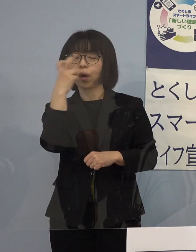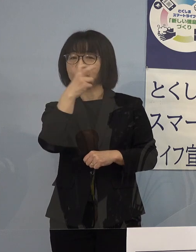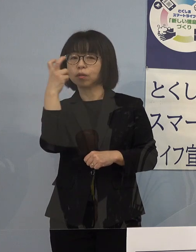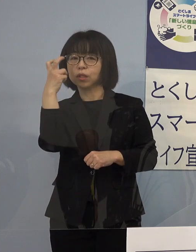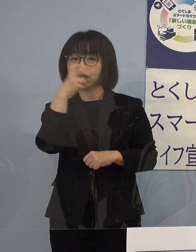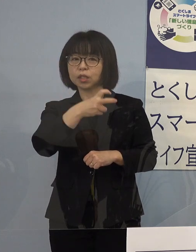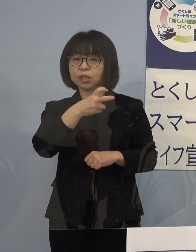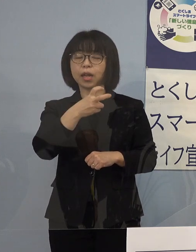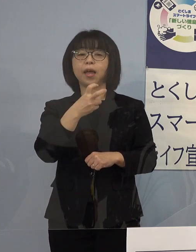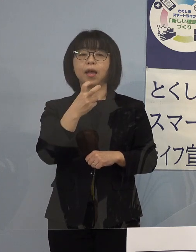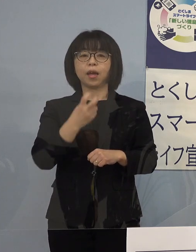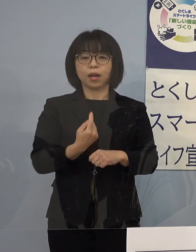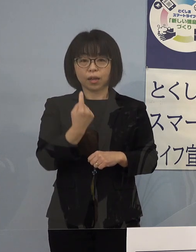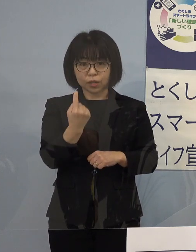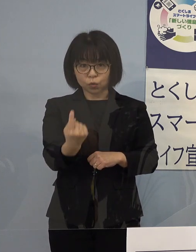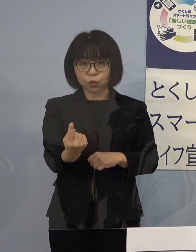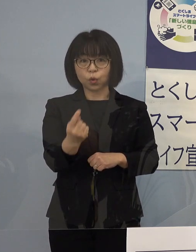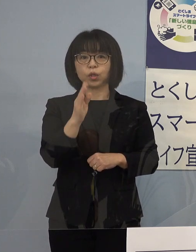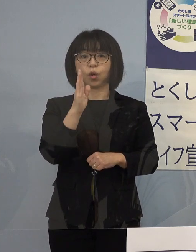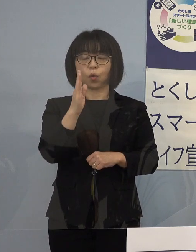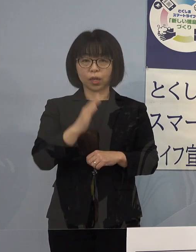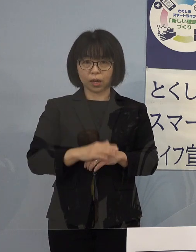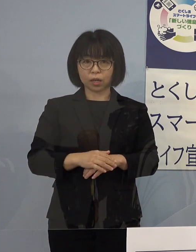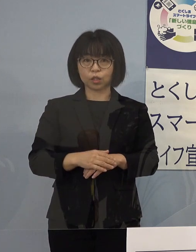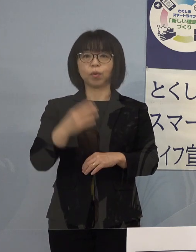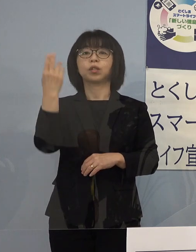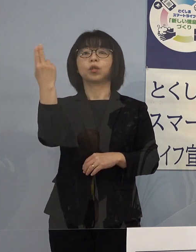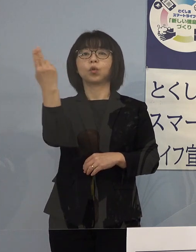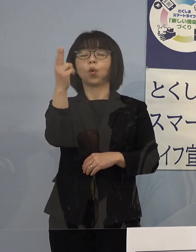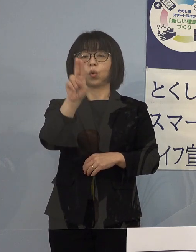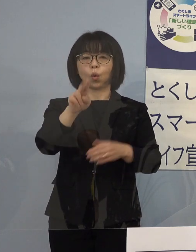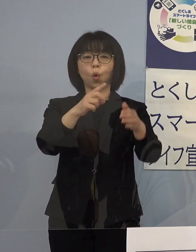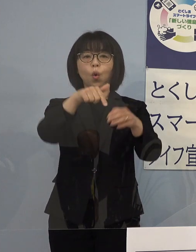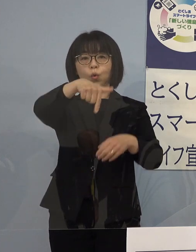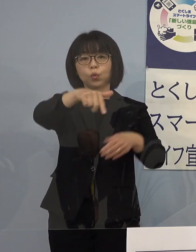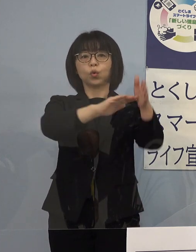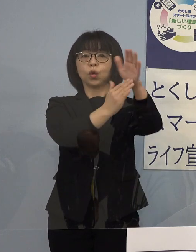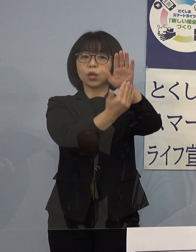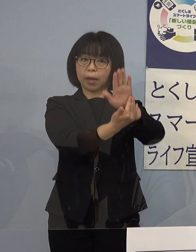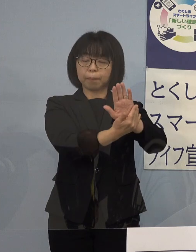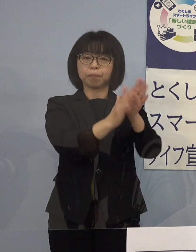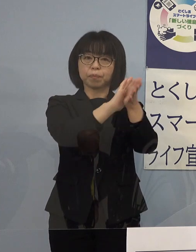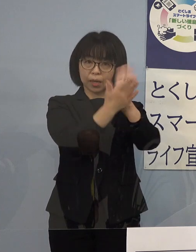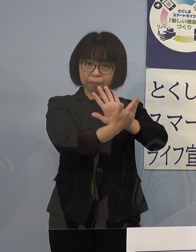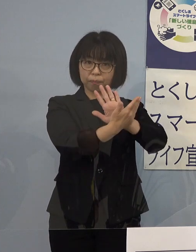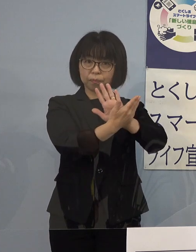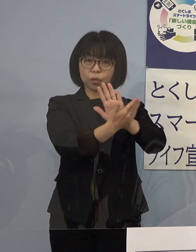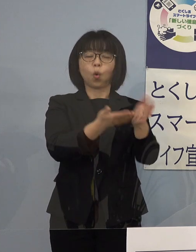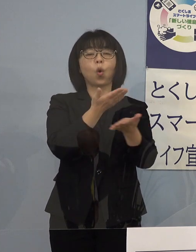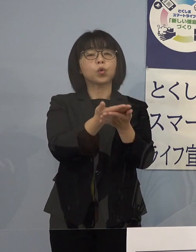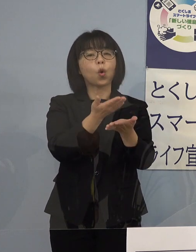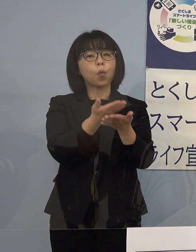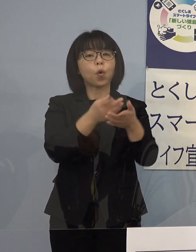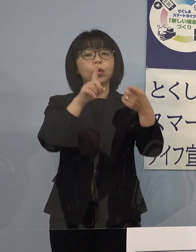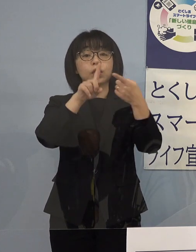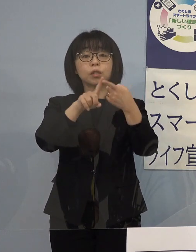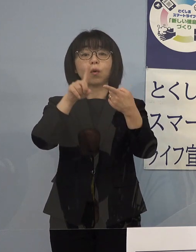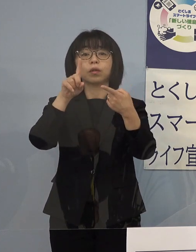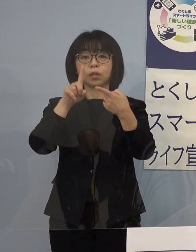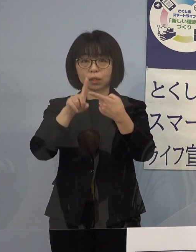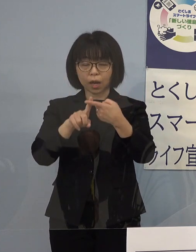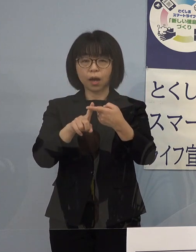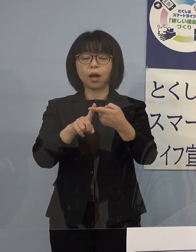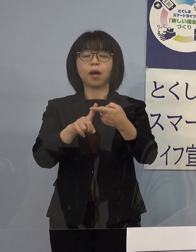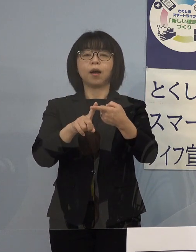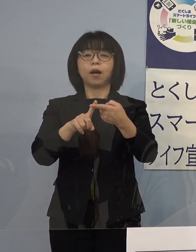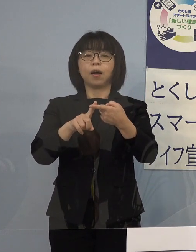いて、当該都道府県の要請に沿った行動を、郷にいれば郷に従えということです